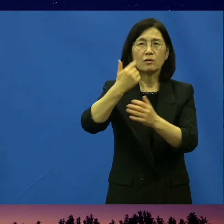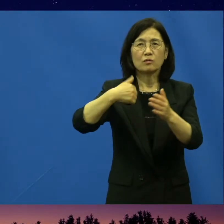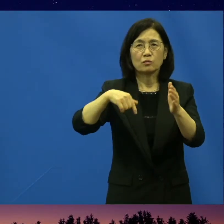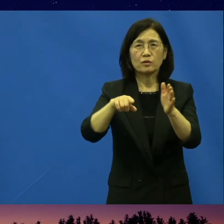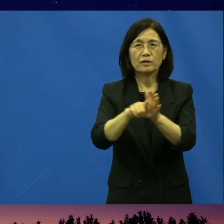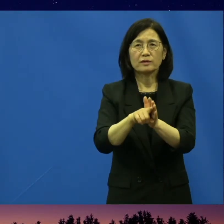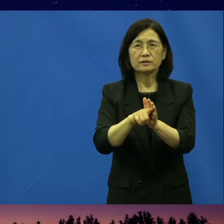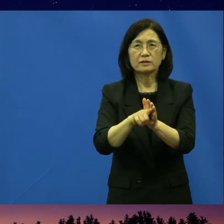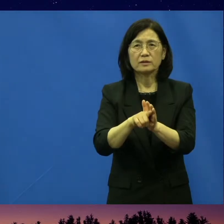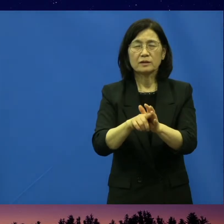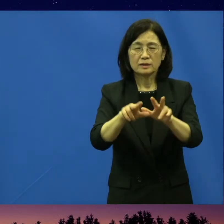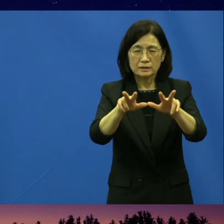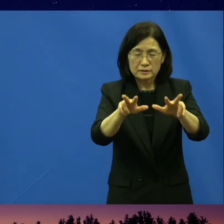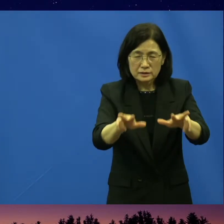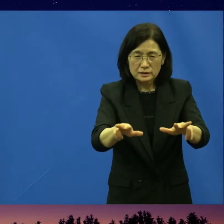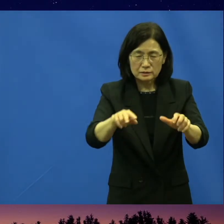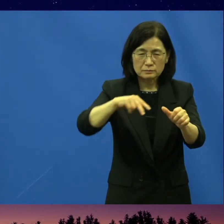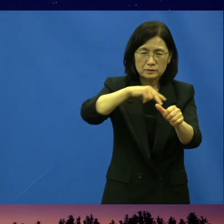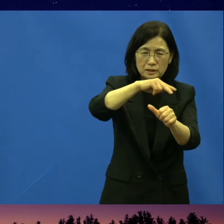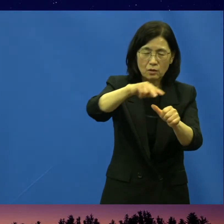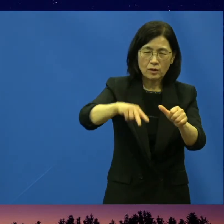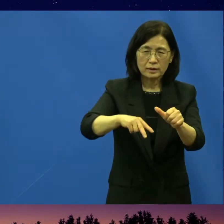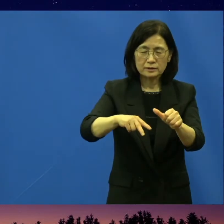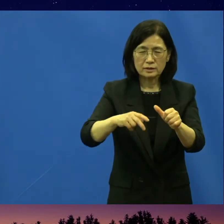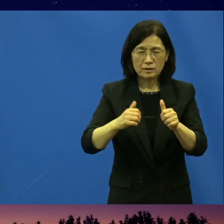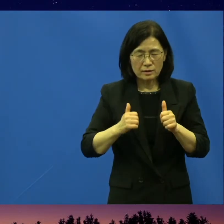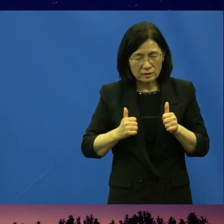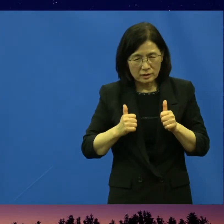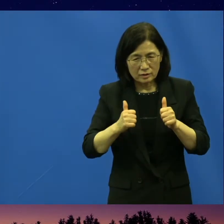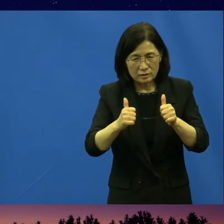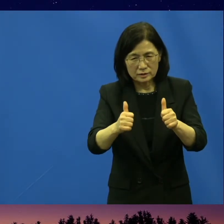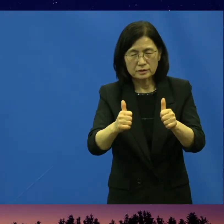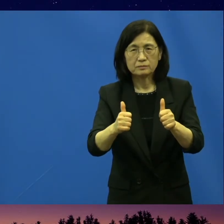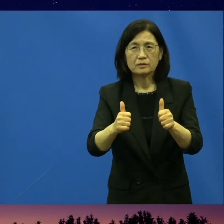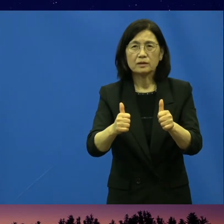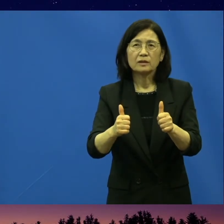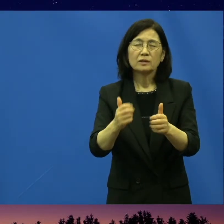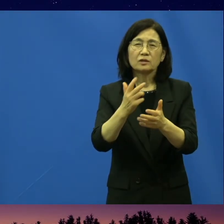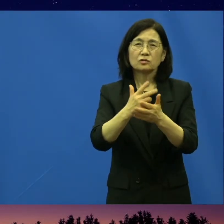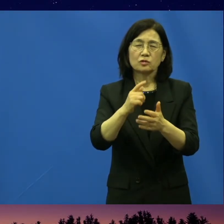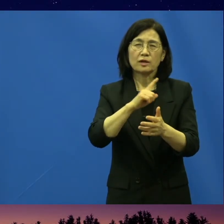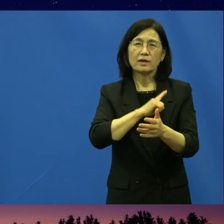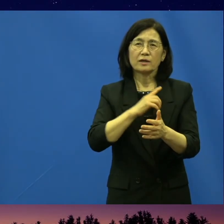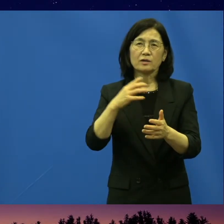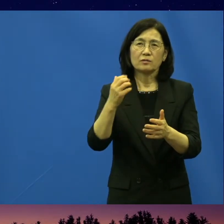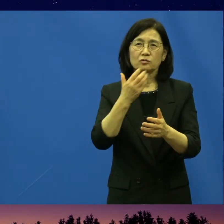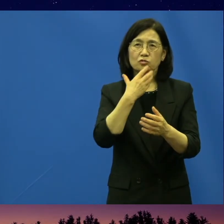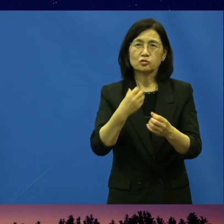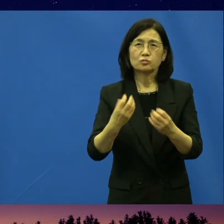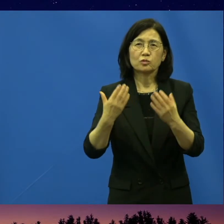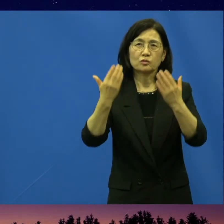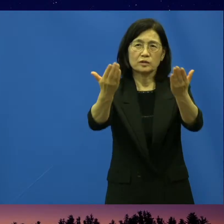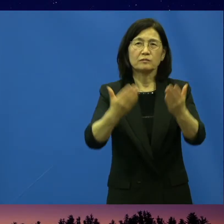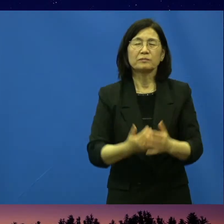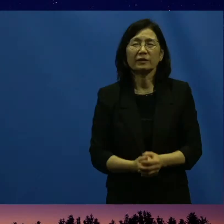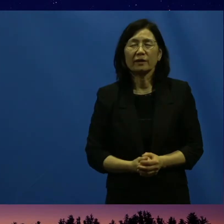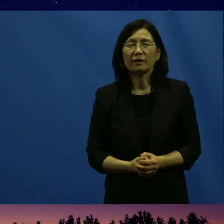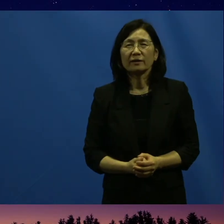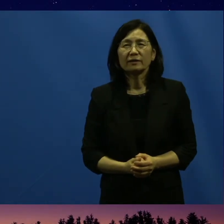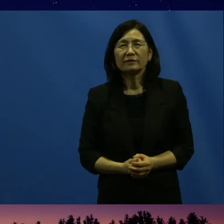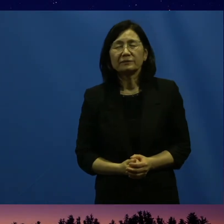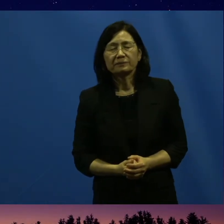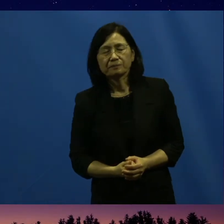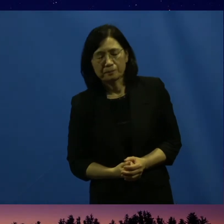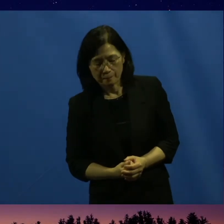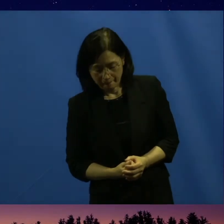상황에서 최선을 다하고 달려가는 여러분 되시기를 주의 이름으로 축원합니다. 자, 253장 우리 찬양하며 하나님